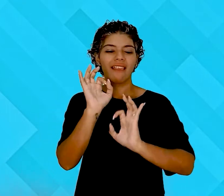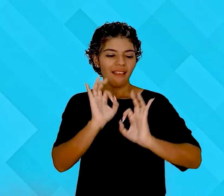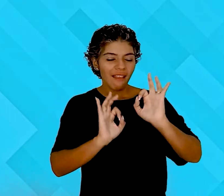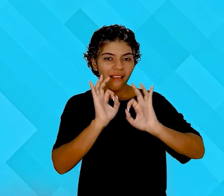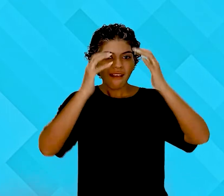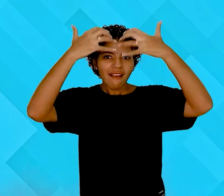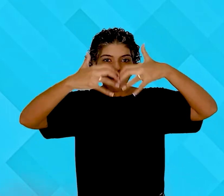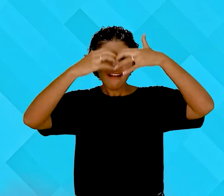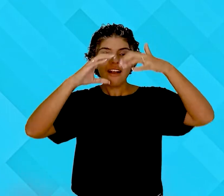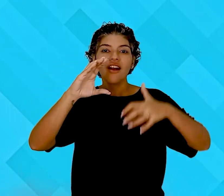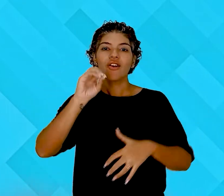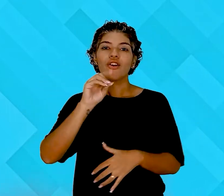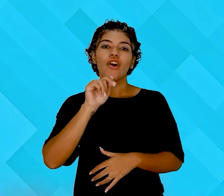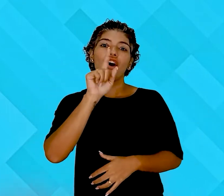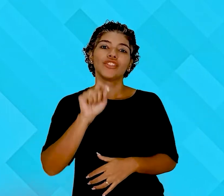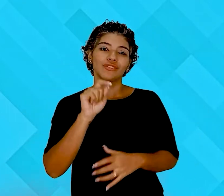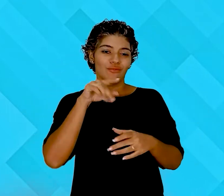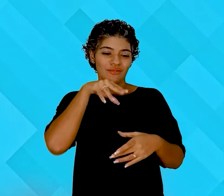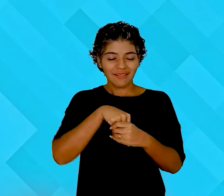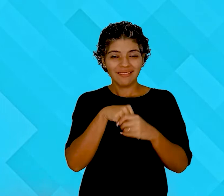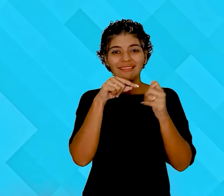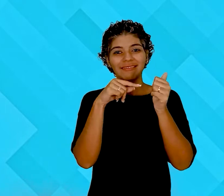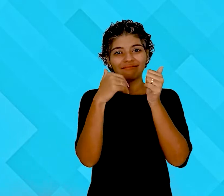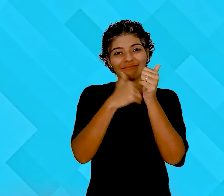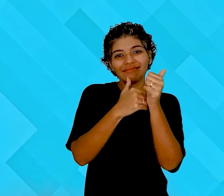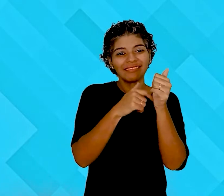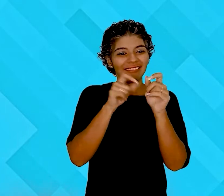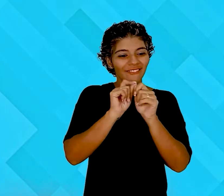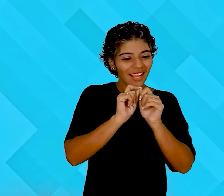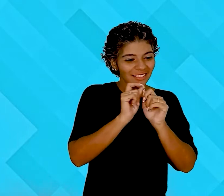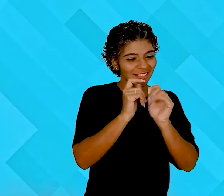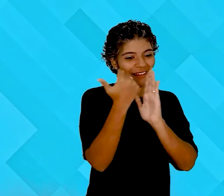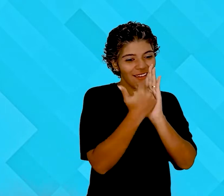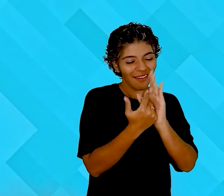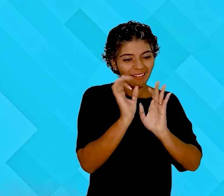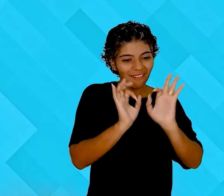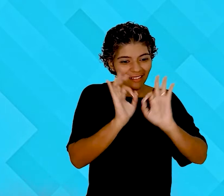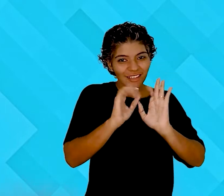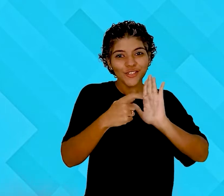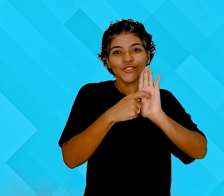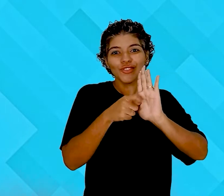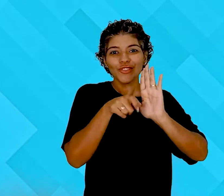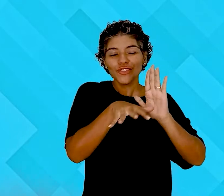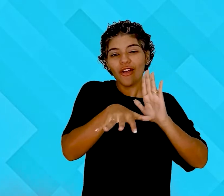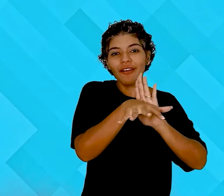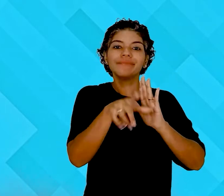para fazer. Então, a pessoa que a gente conversa mais no inbox vai aparecer mais para a